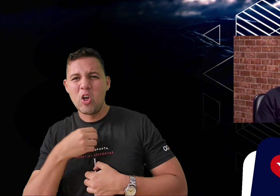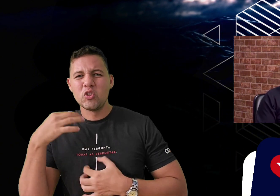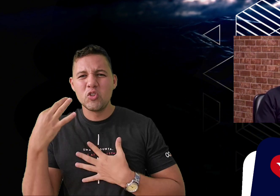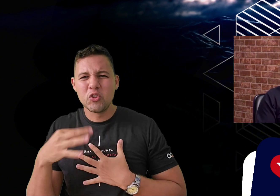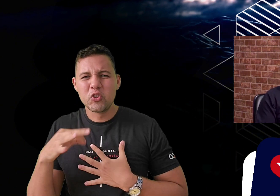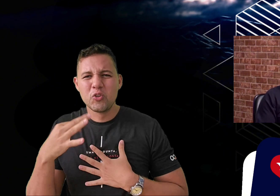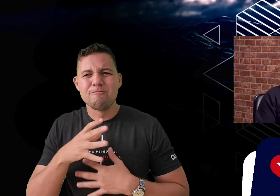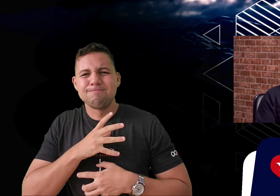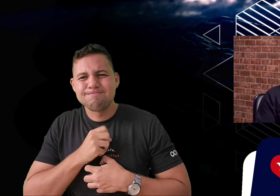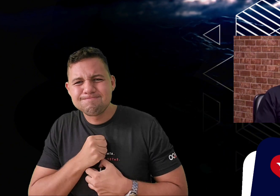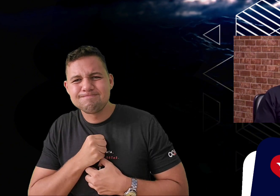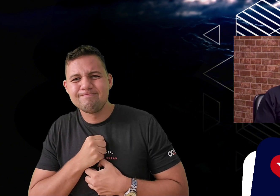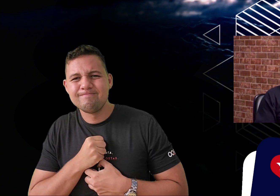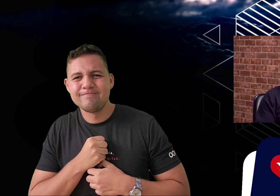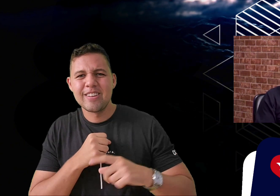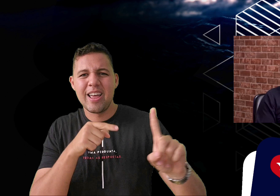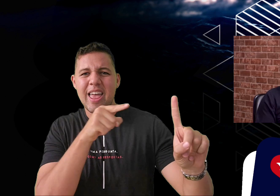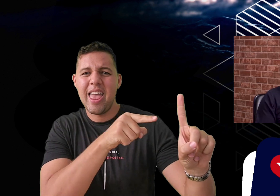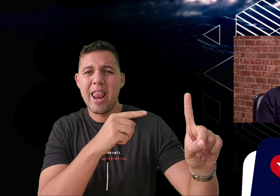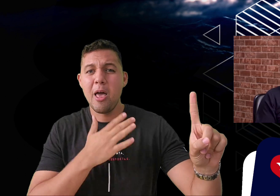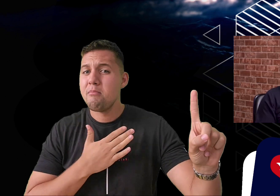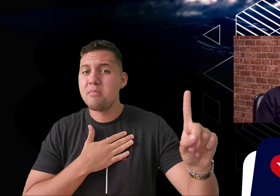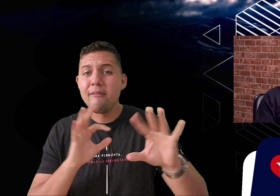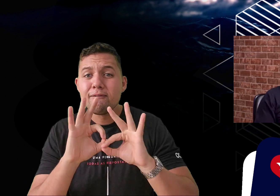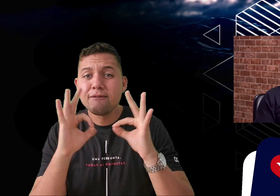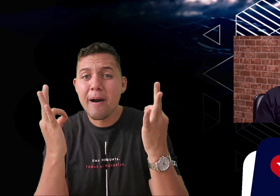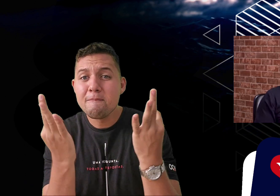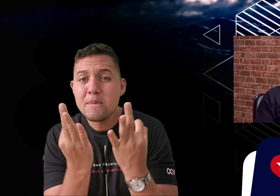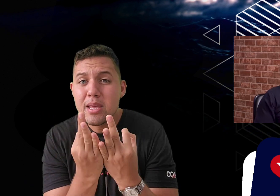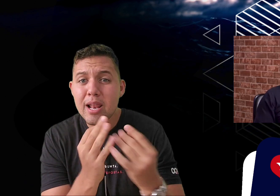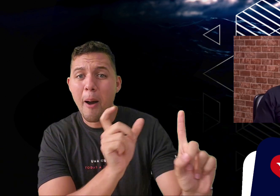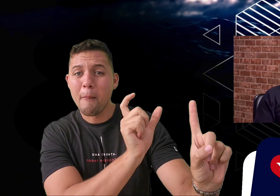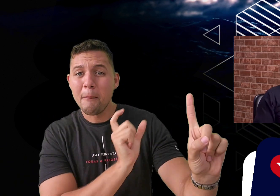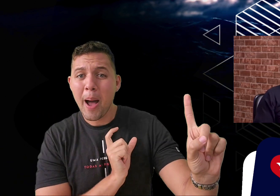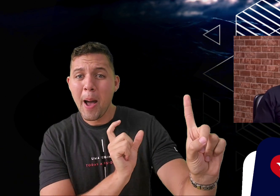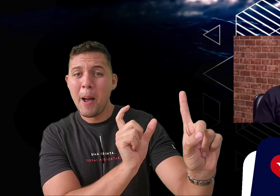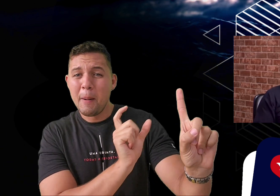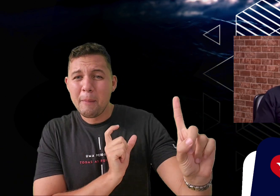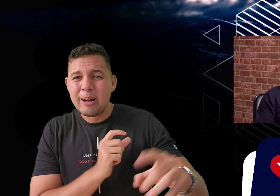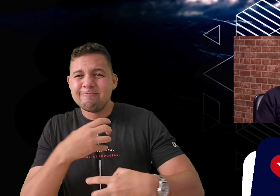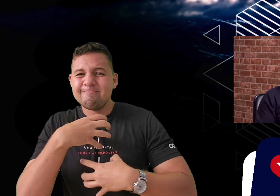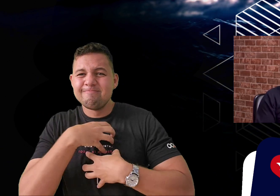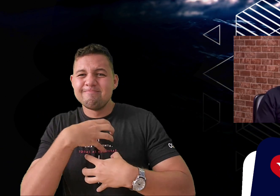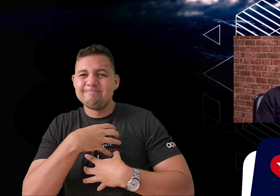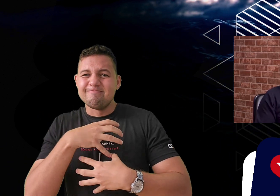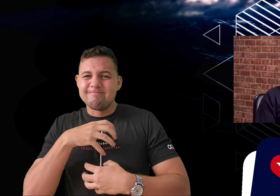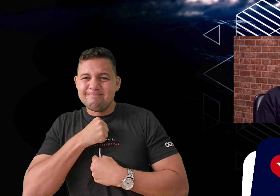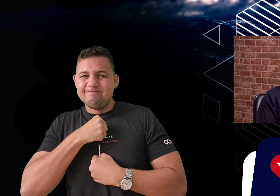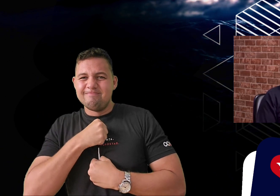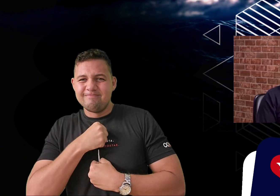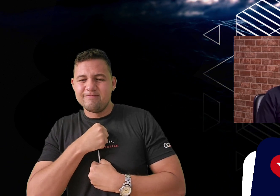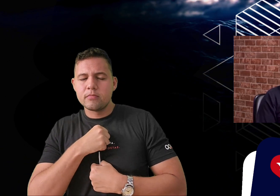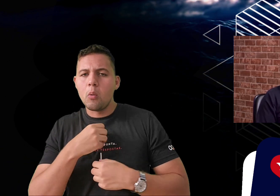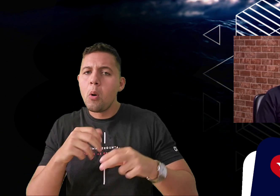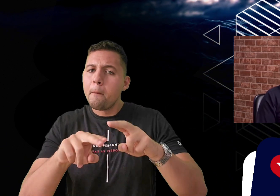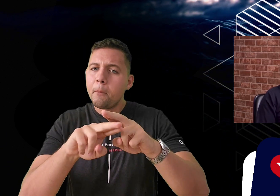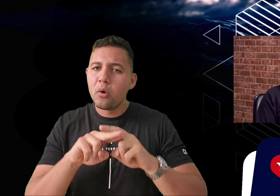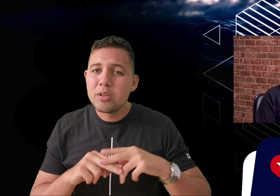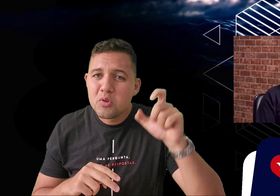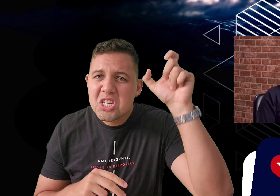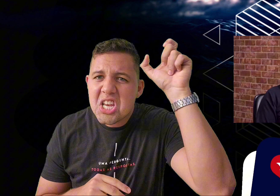promove as dissensões, ele promove os desentendimentos